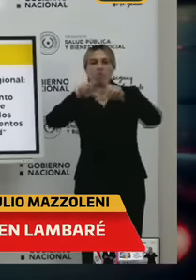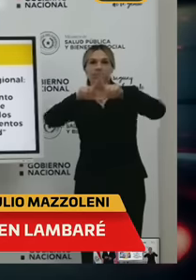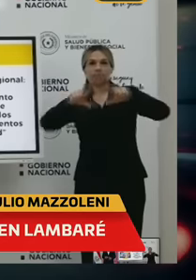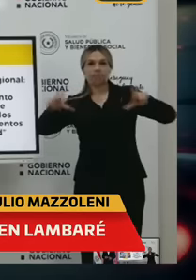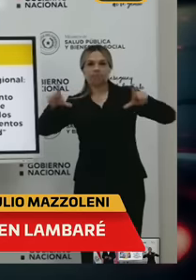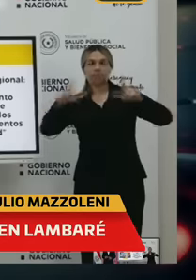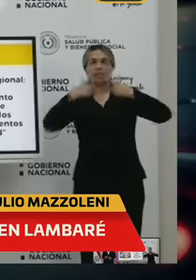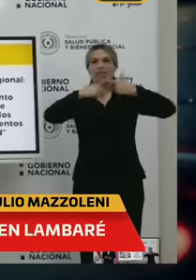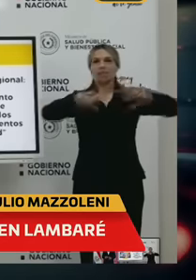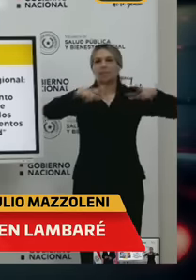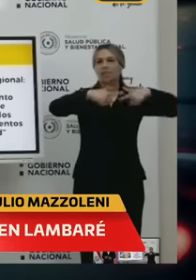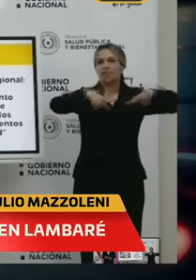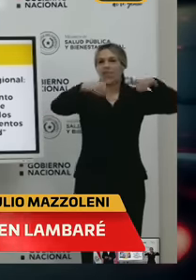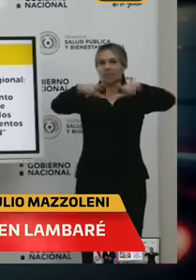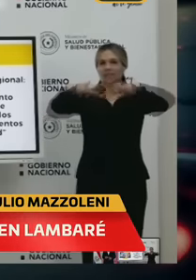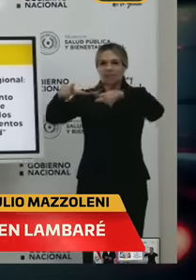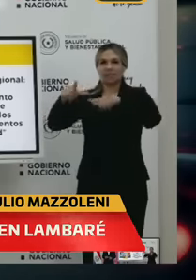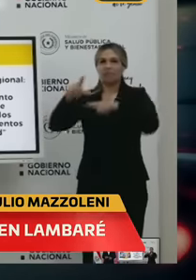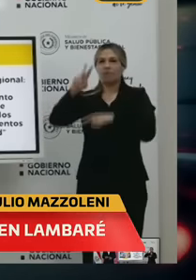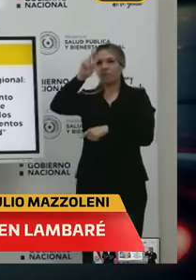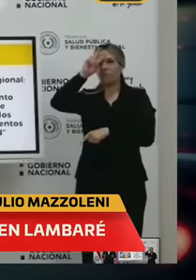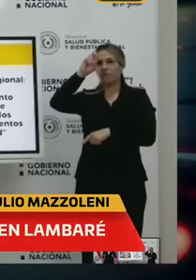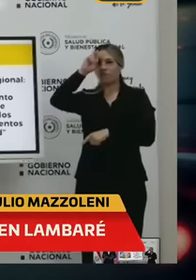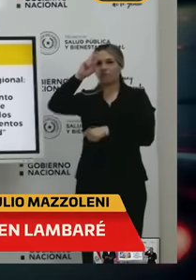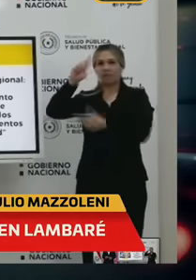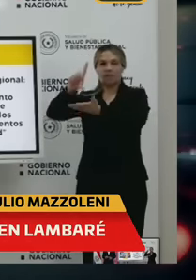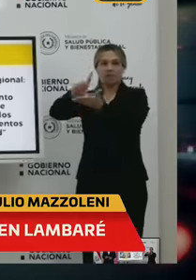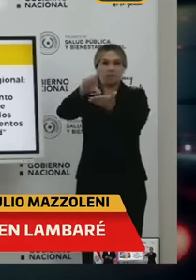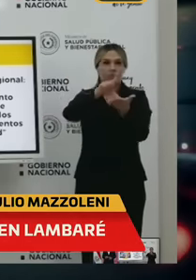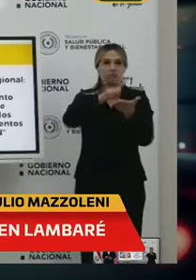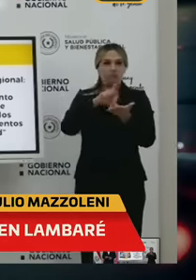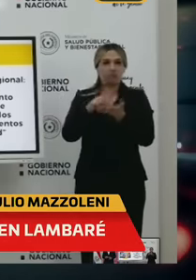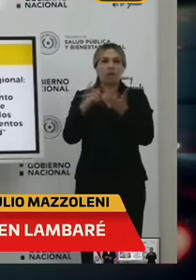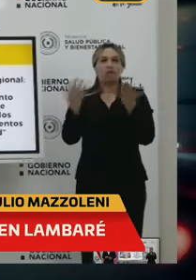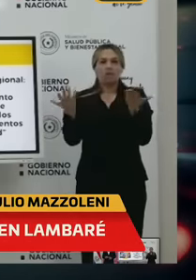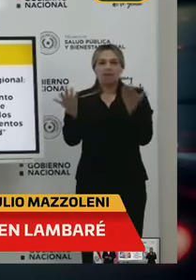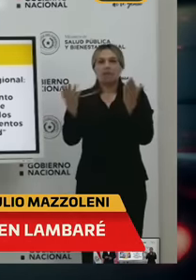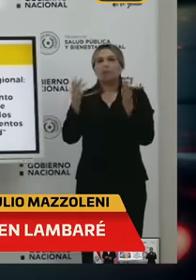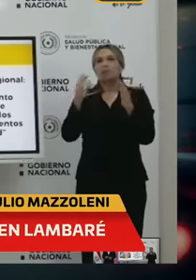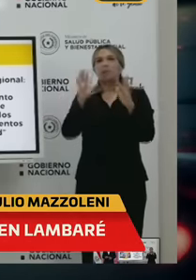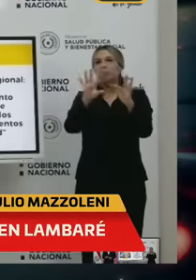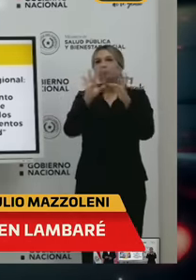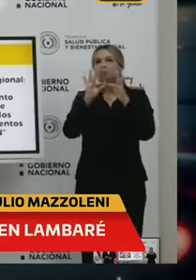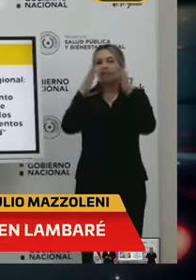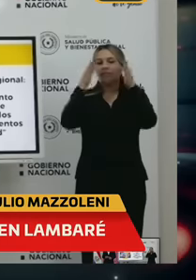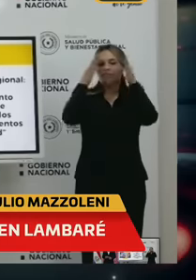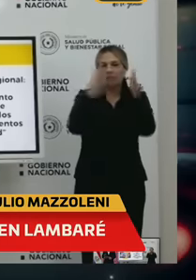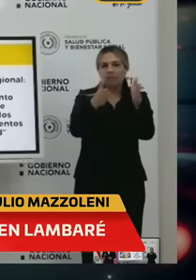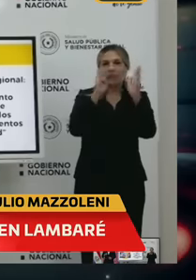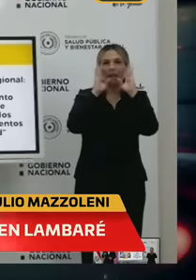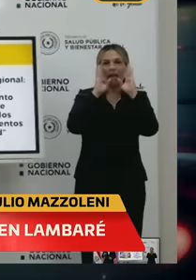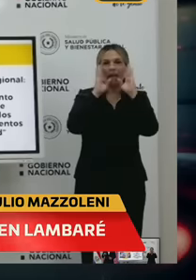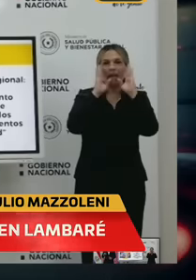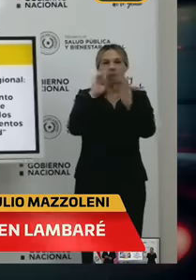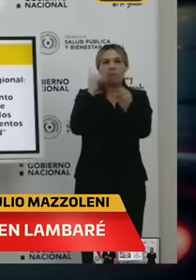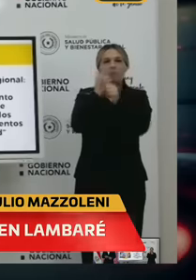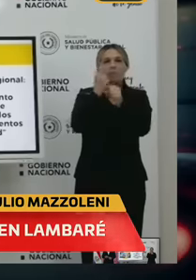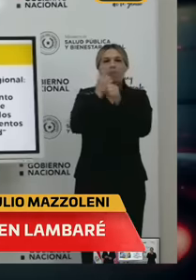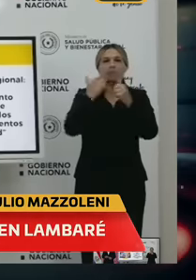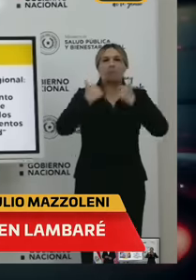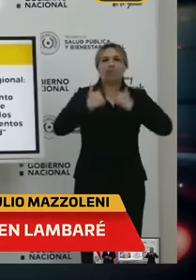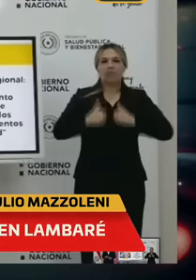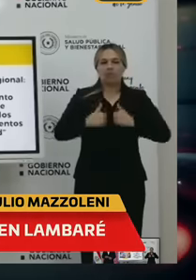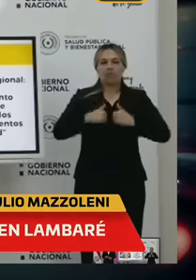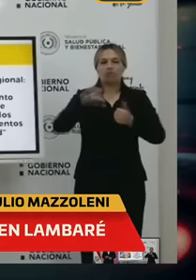saneamiento en los establecimientos de salud, especialmente en el ámbito de la atención primaria de la salud, en el primer nivel